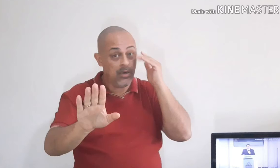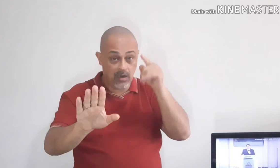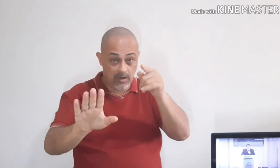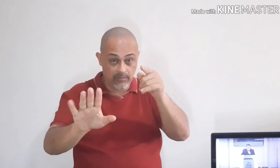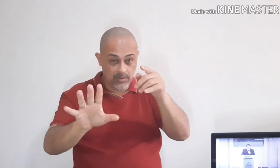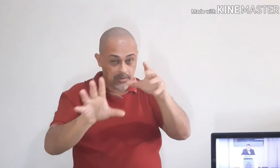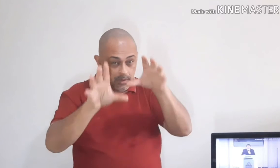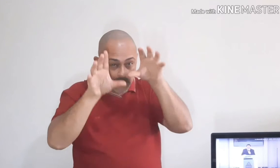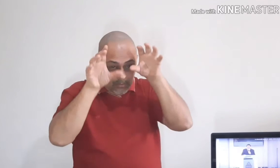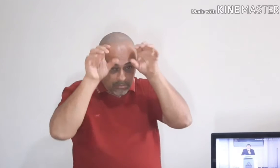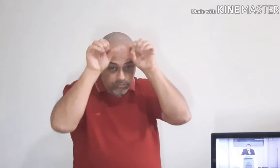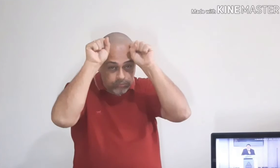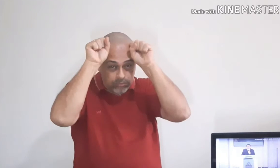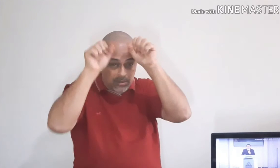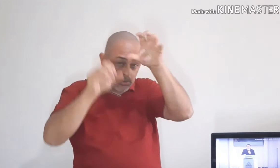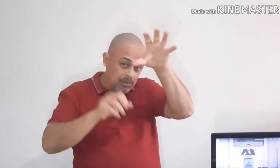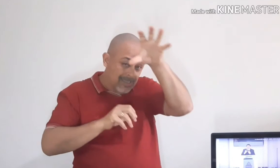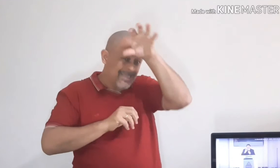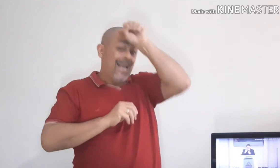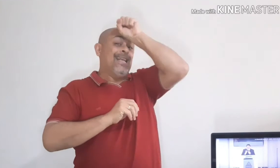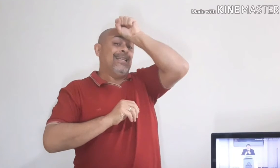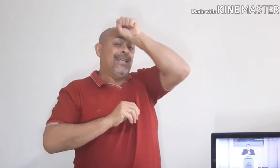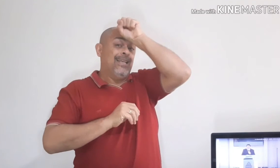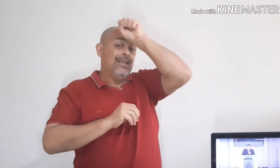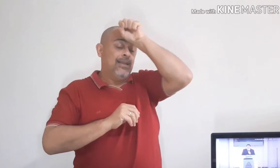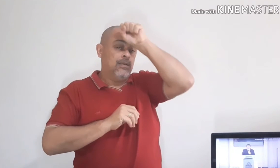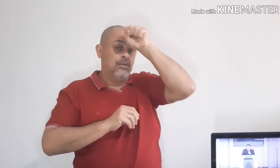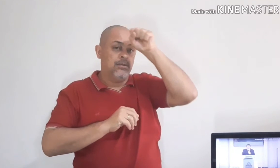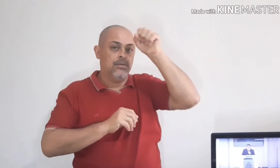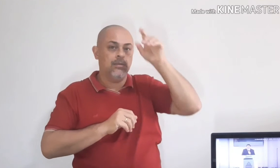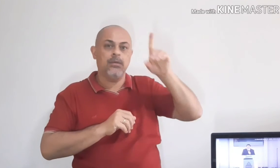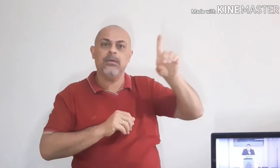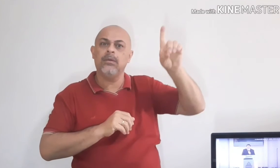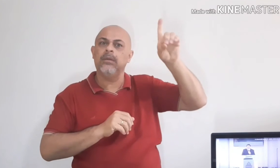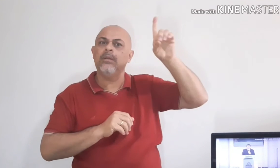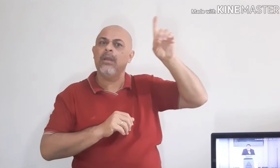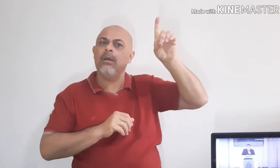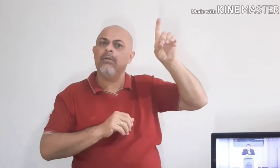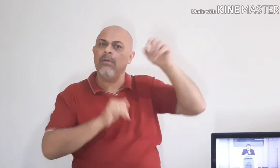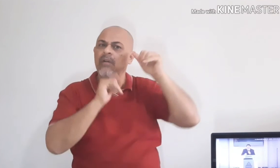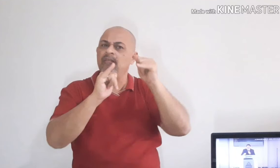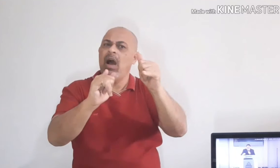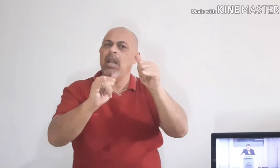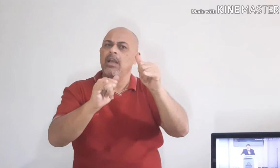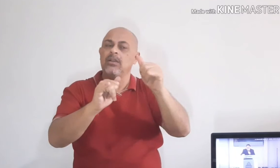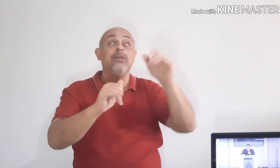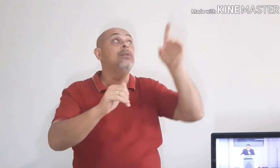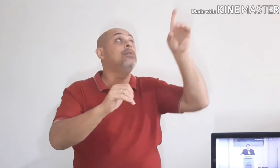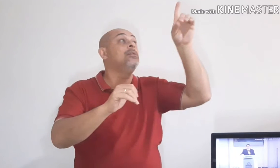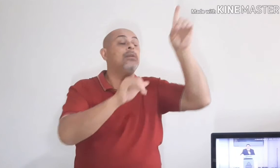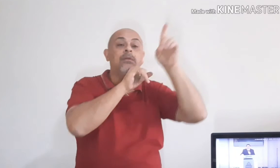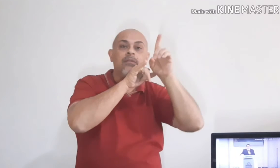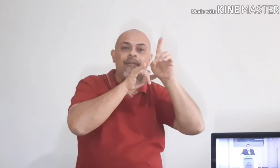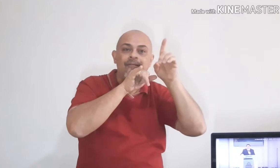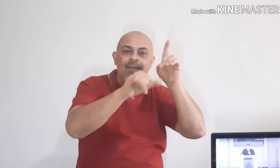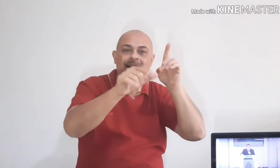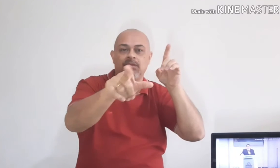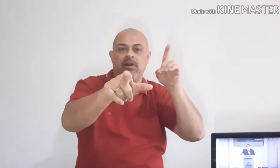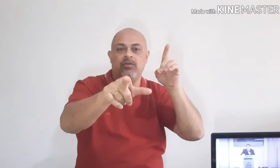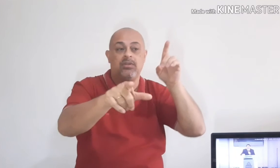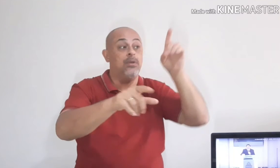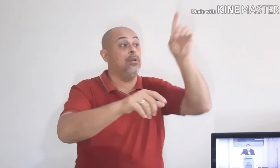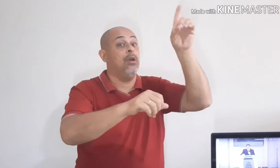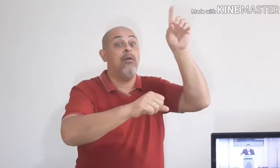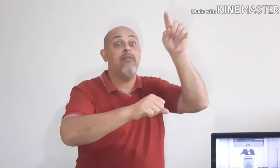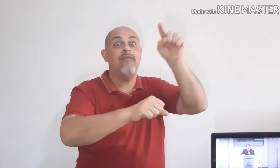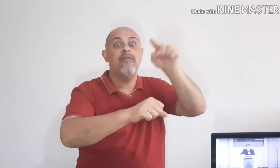aproprie da verdade de Deus que diz: eu estou olhando por vocês. Eu baixo vista à terra,